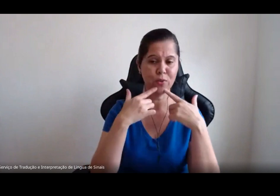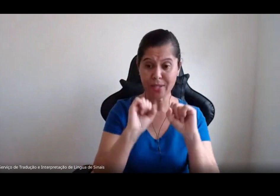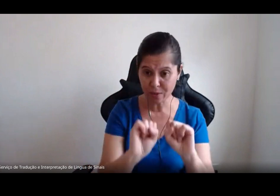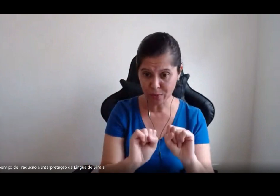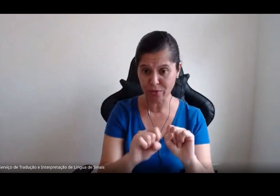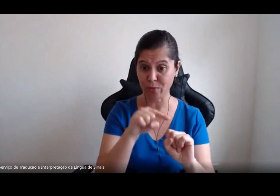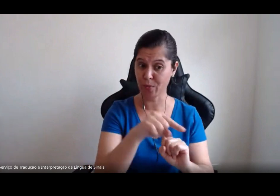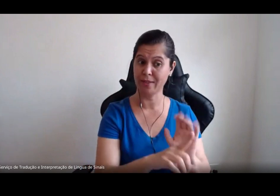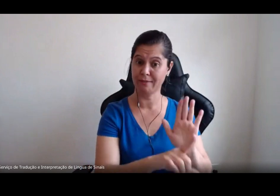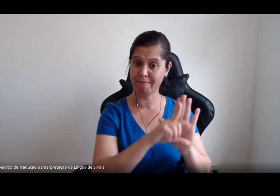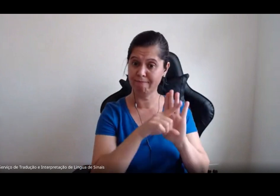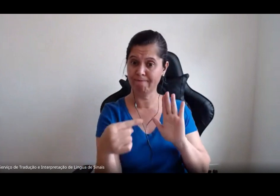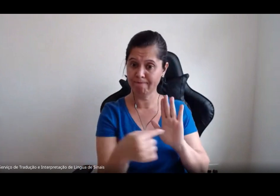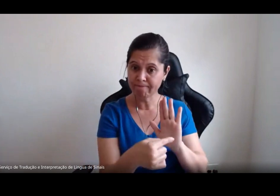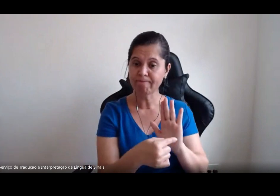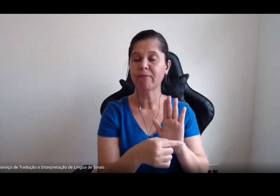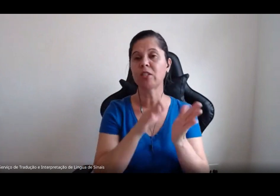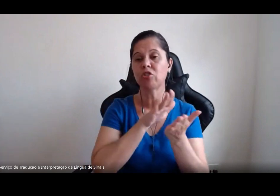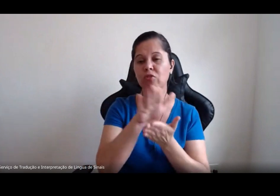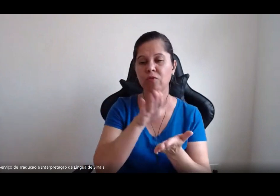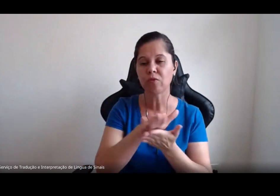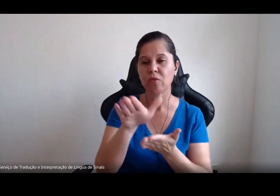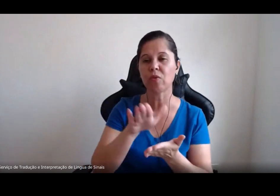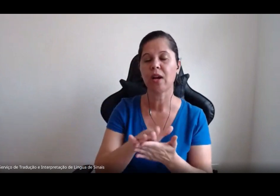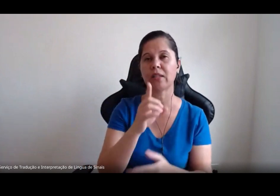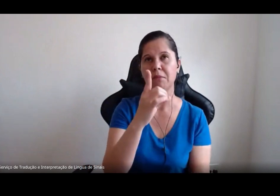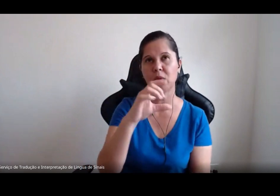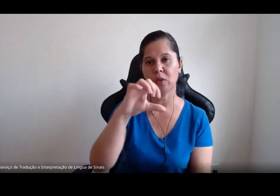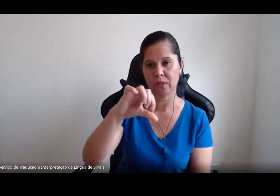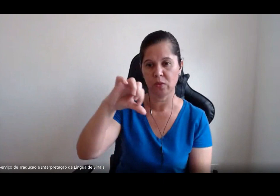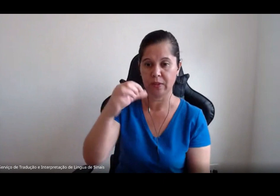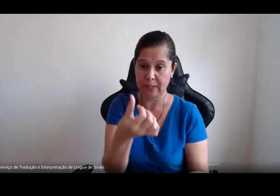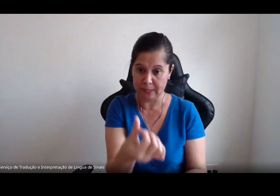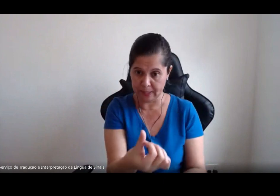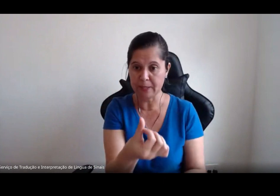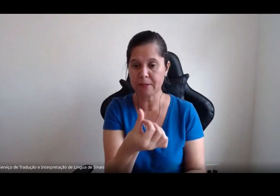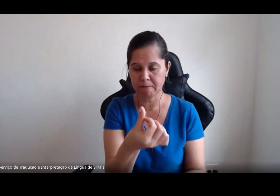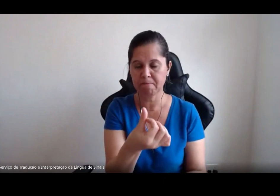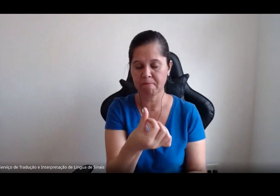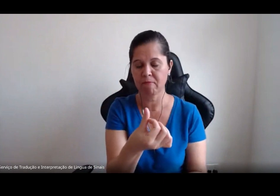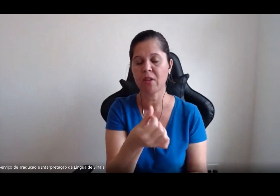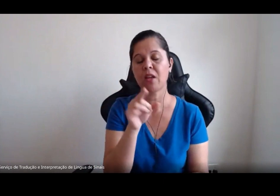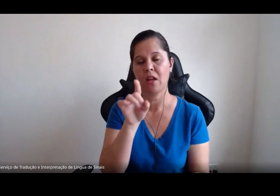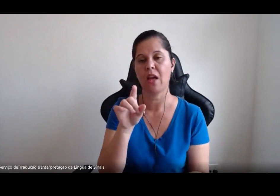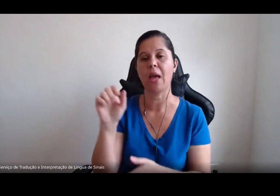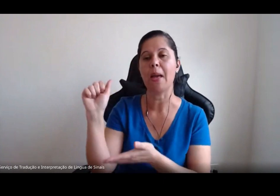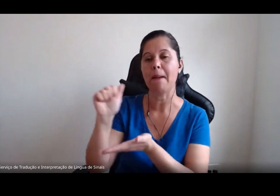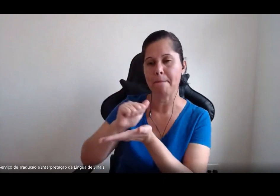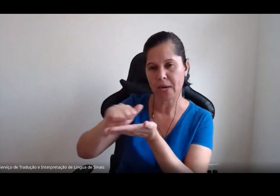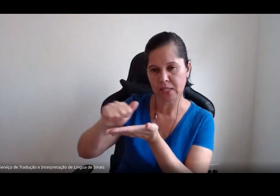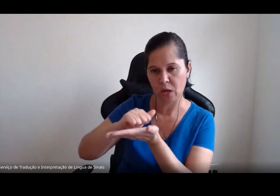Linguísticos, uma declaração que foi escrita e divulgada em 1996,